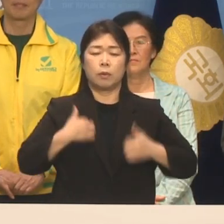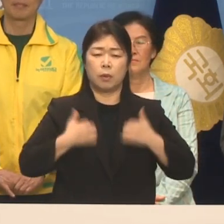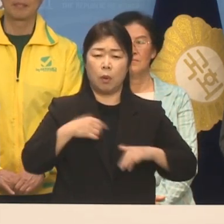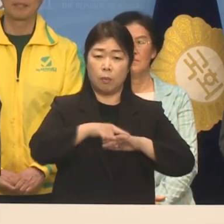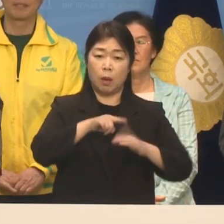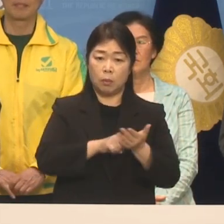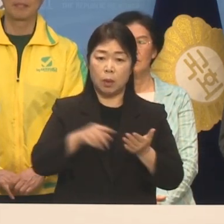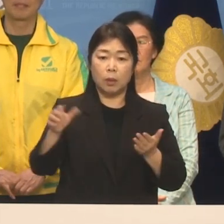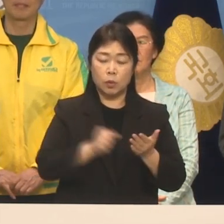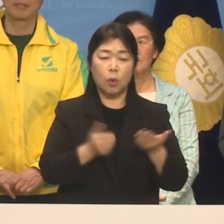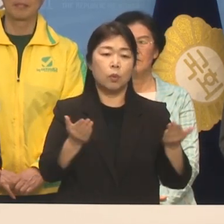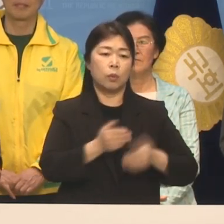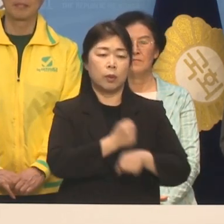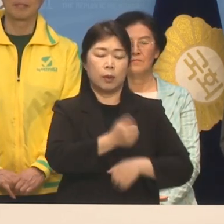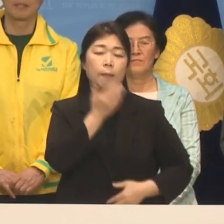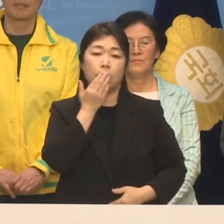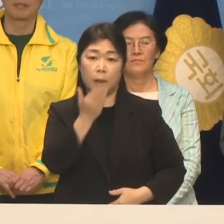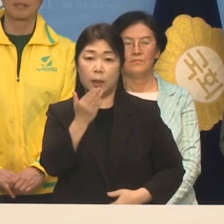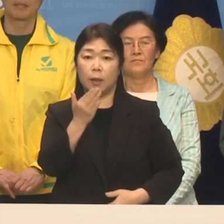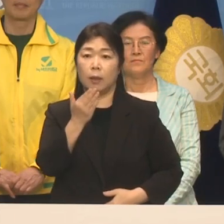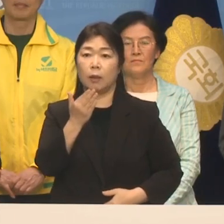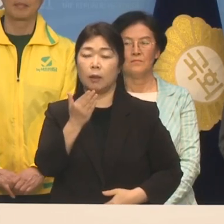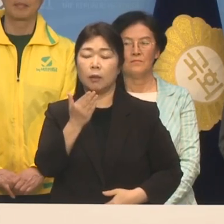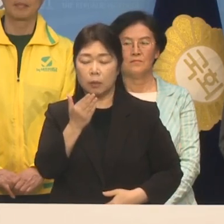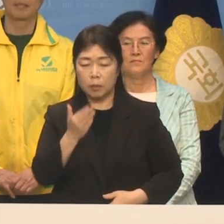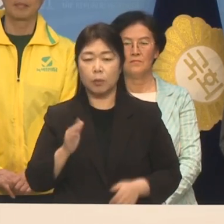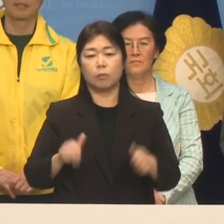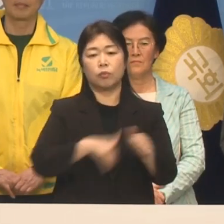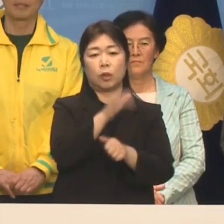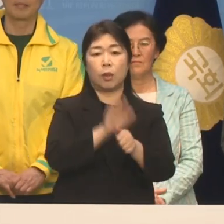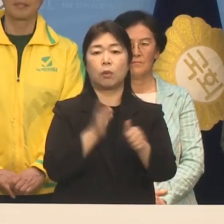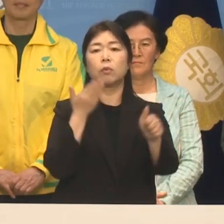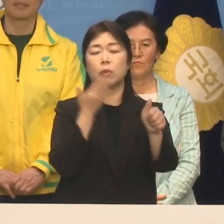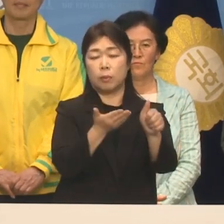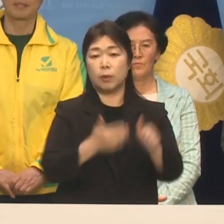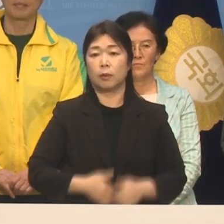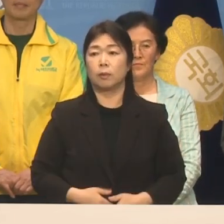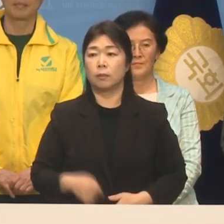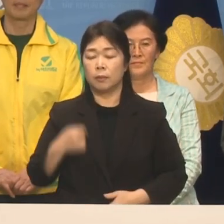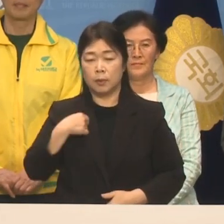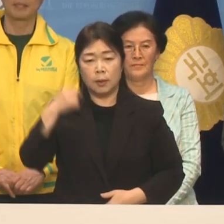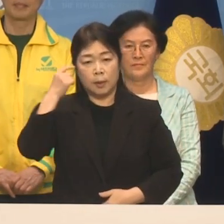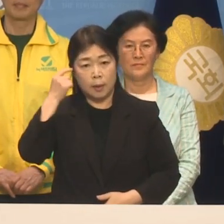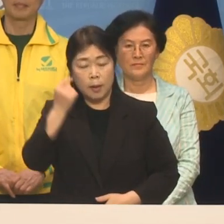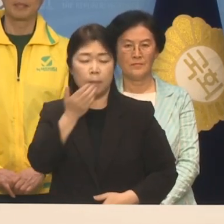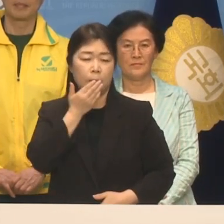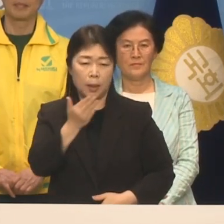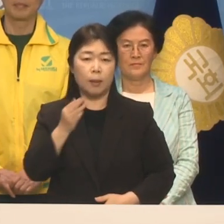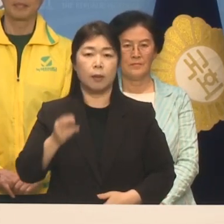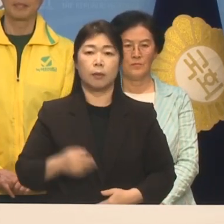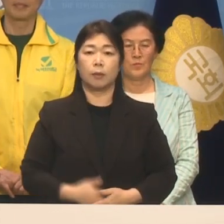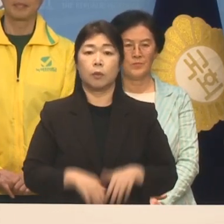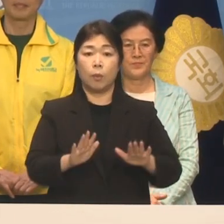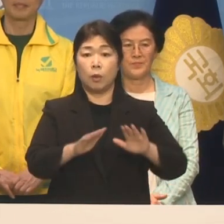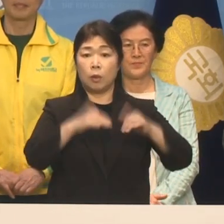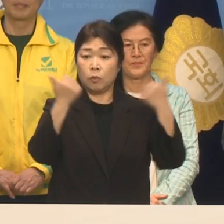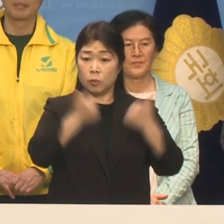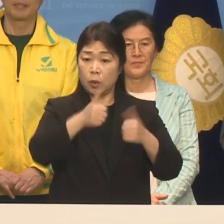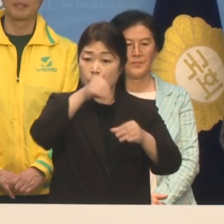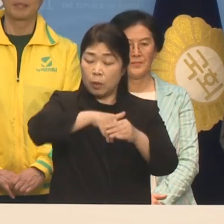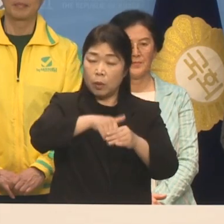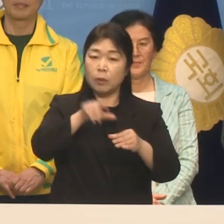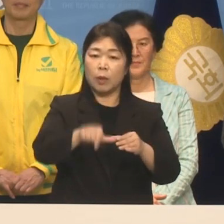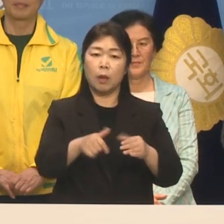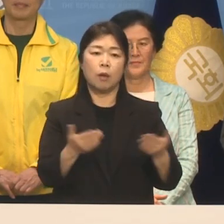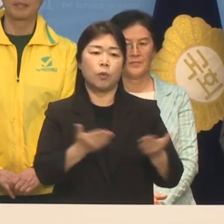마음으로 노동을 할 수 있도록 해줘야 합니다. 저는 가능하다고 생각합니다. 이번 총선은 바로